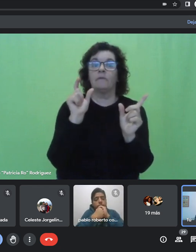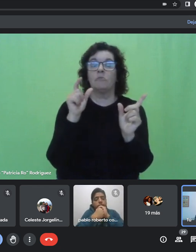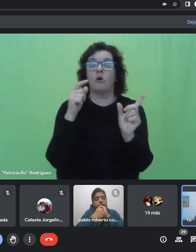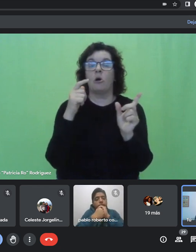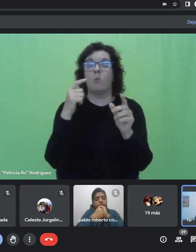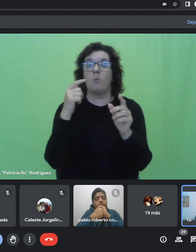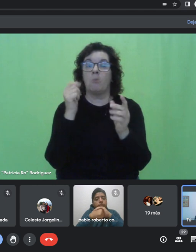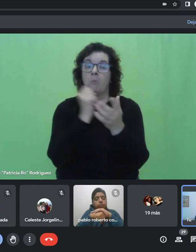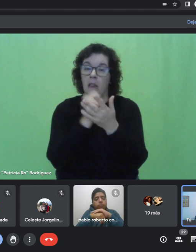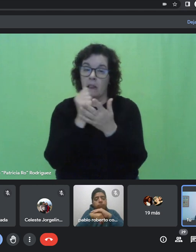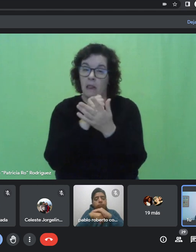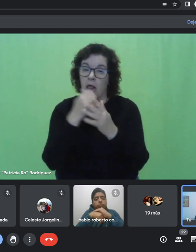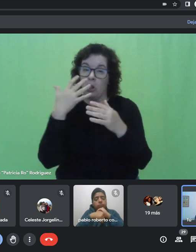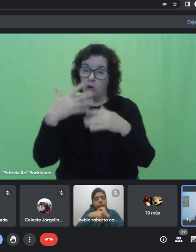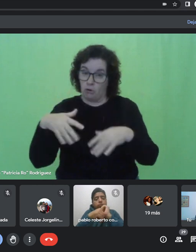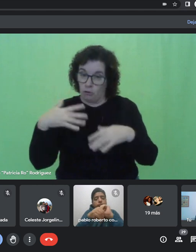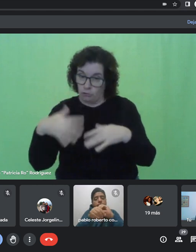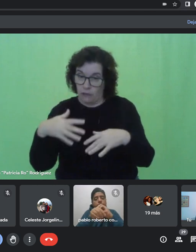equality.